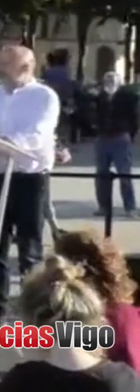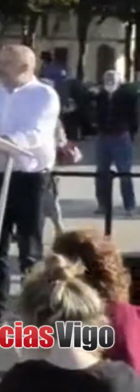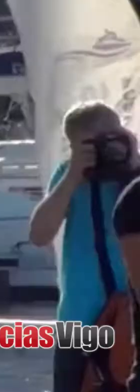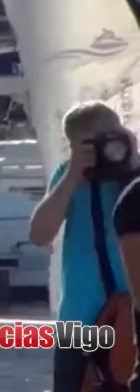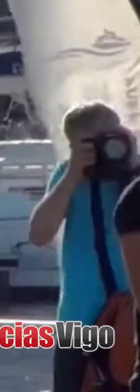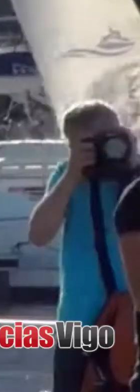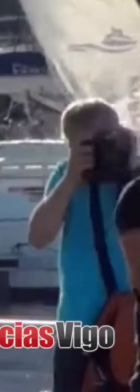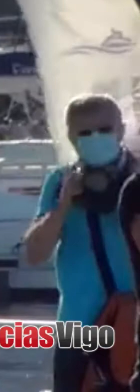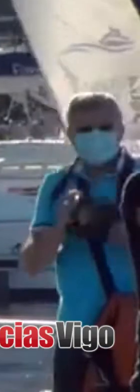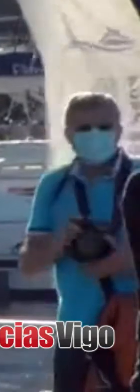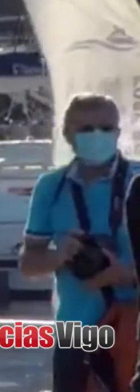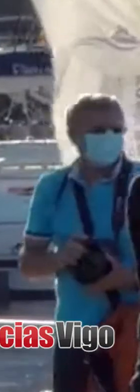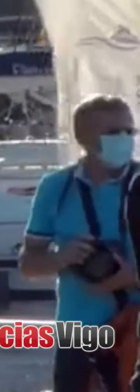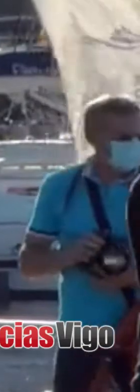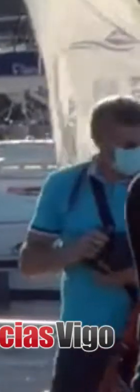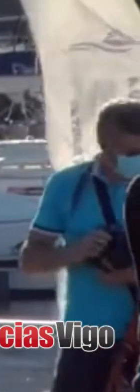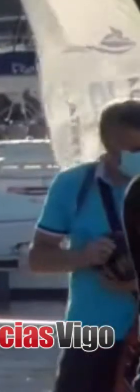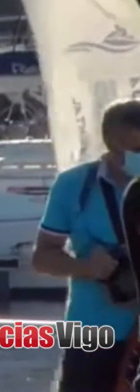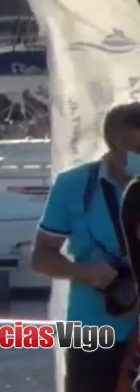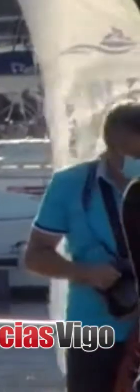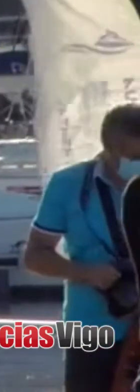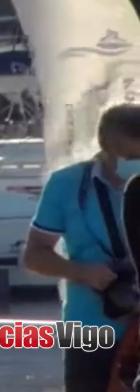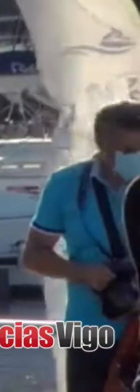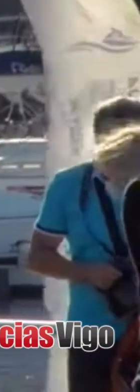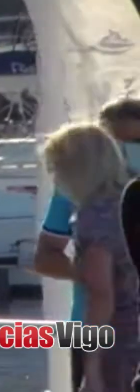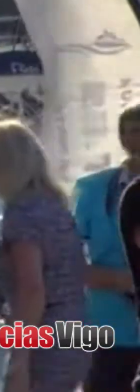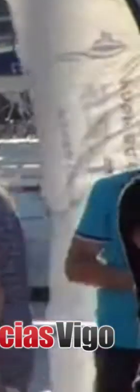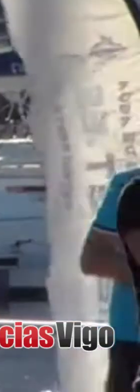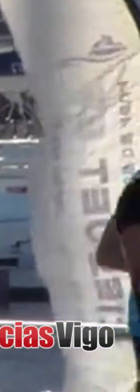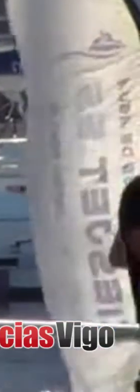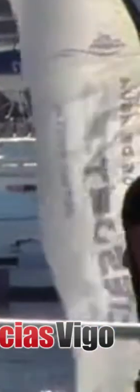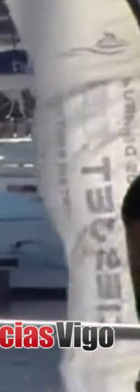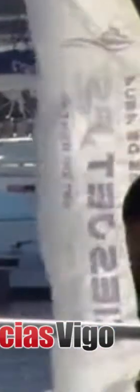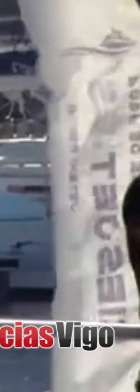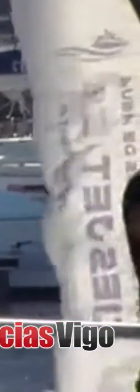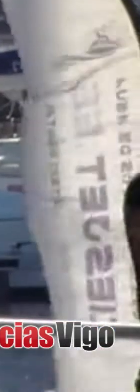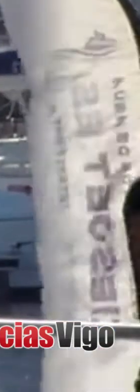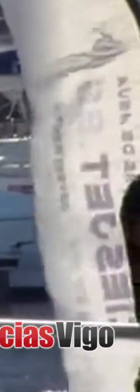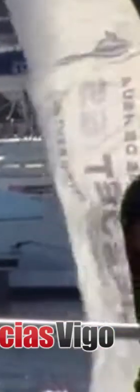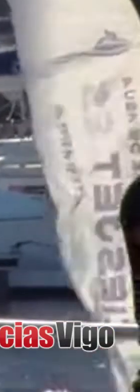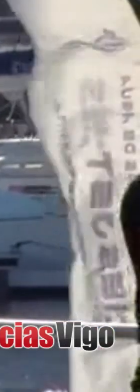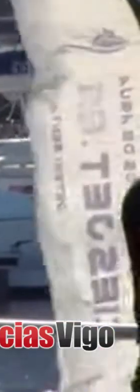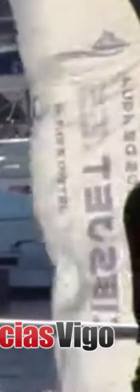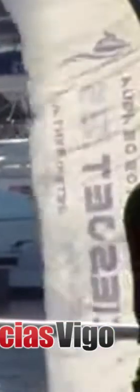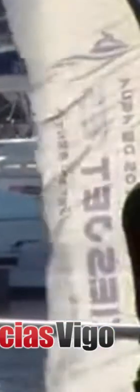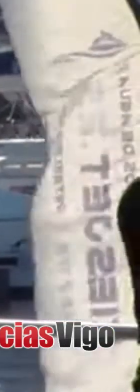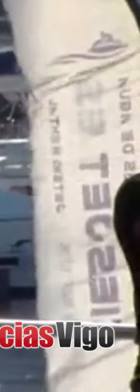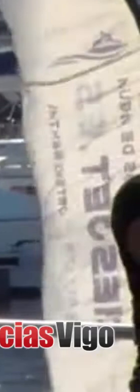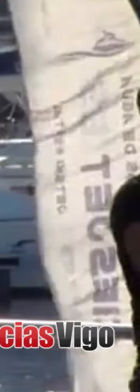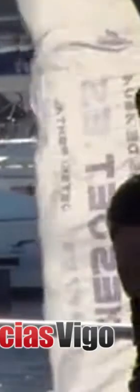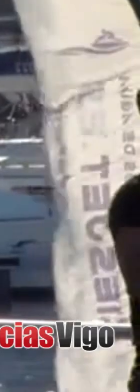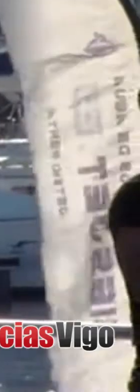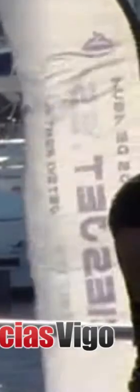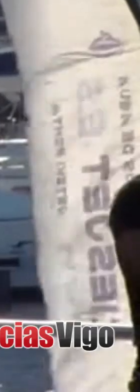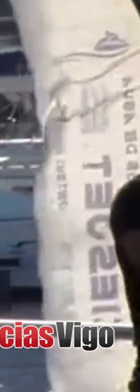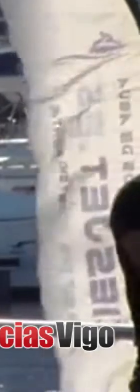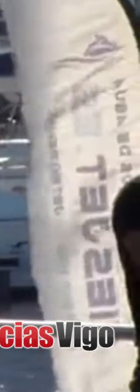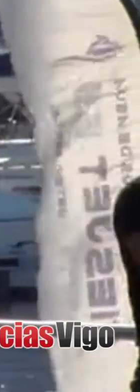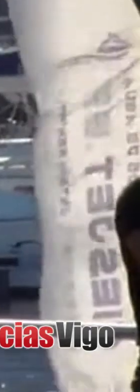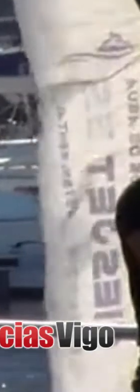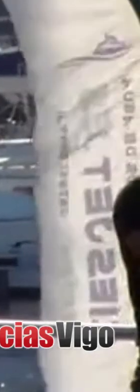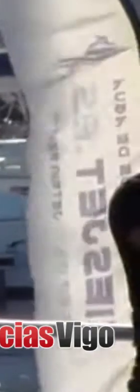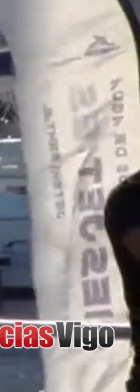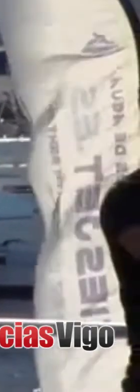Moi boa tarde, amigas e amigos. Un placer estar aquí con tanta xente e xa nos días previos